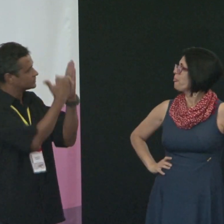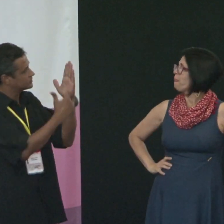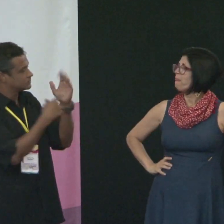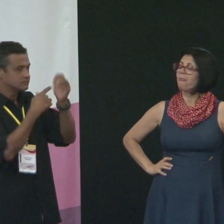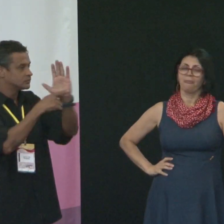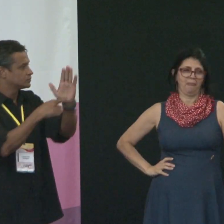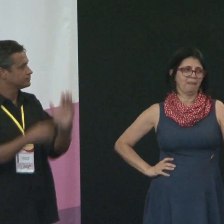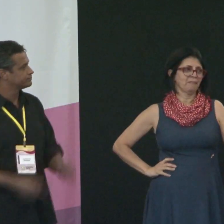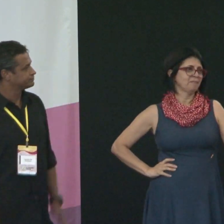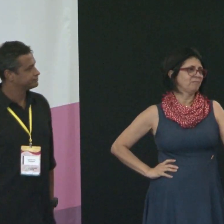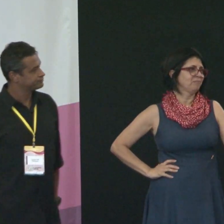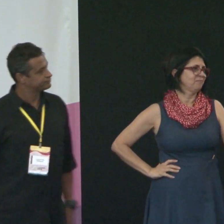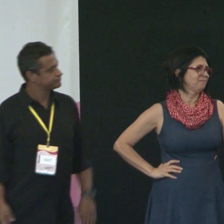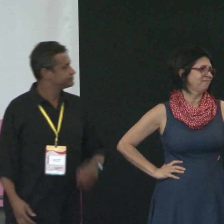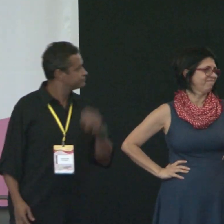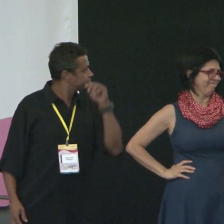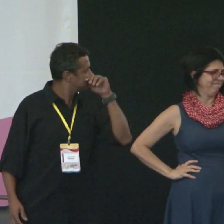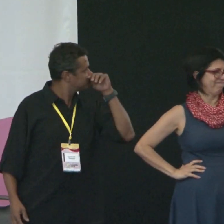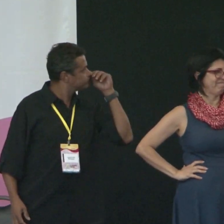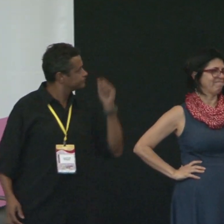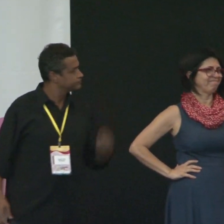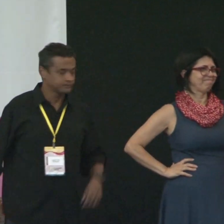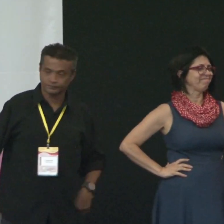Vamos aguardar a projeção dos slides.